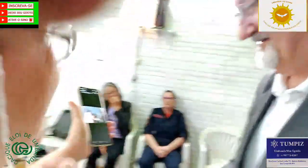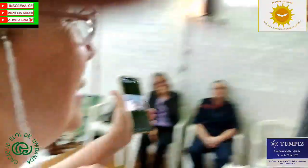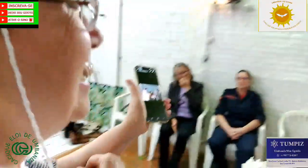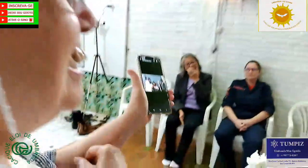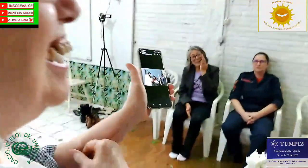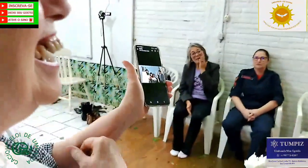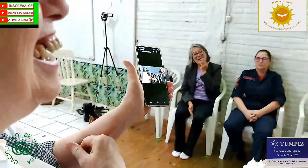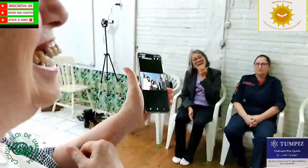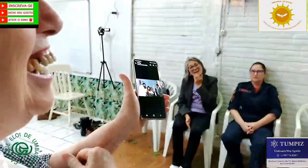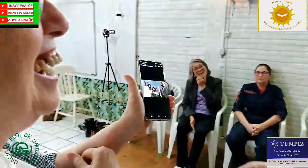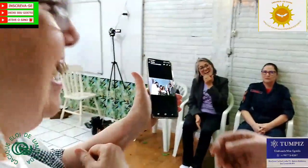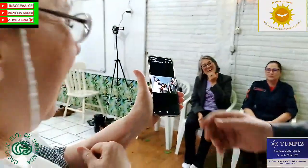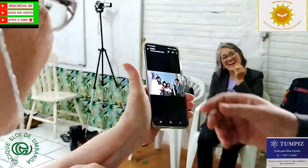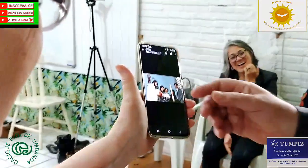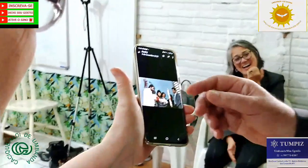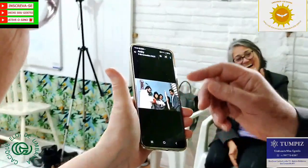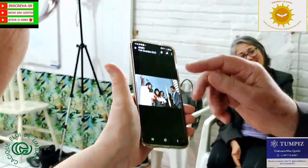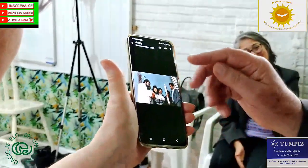olha ali.